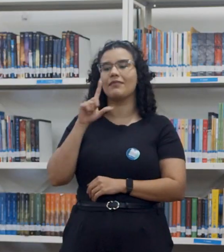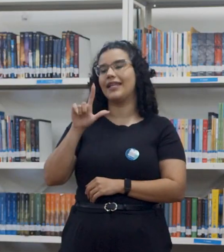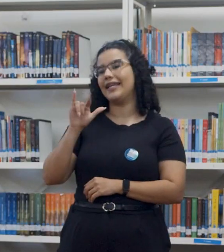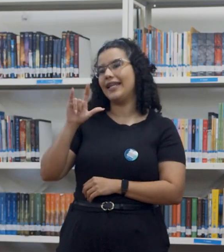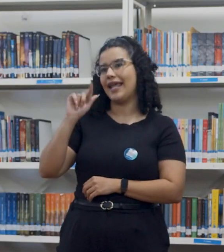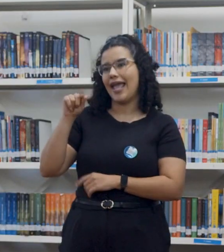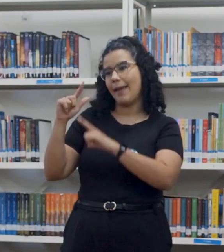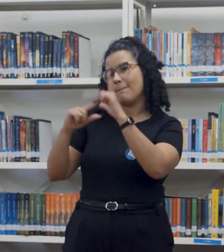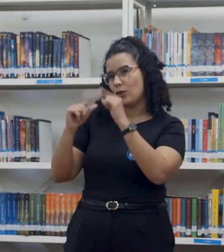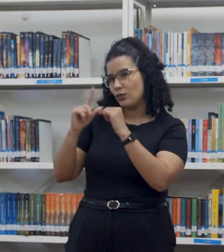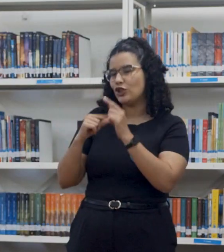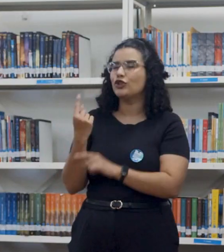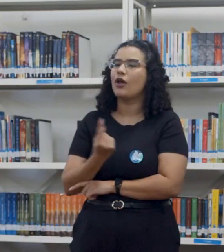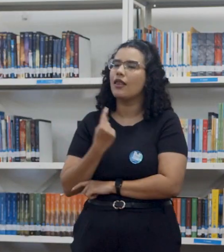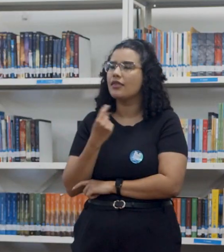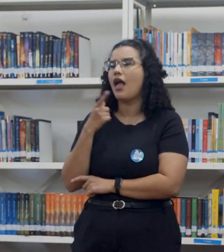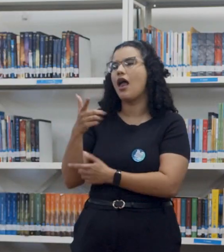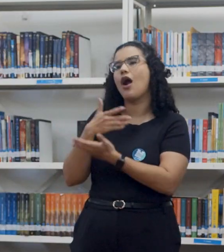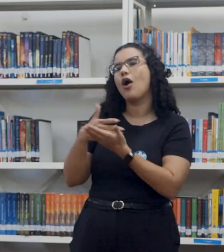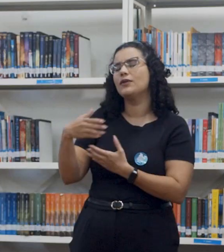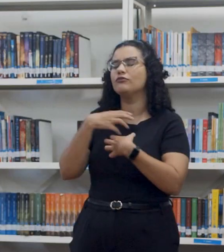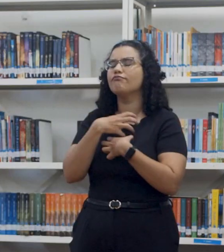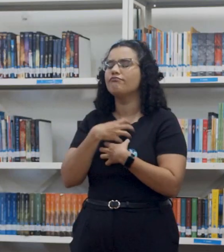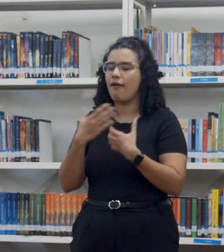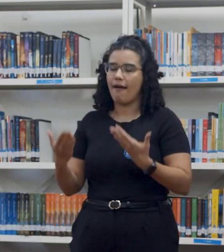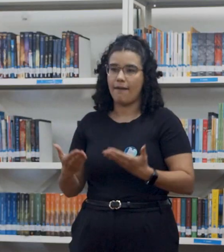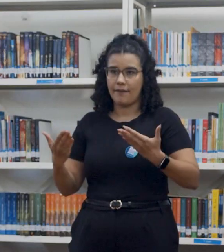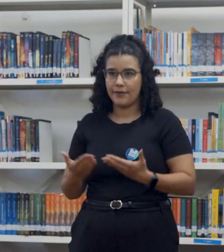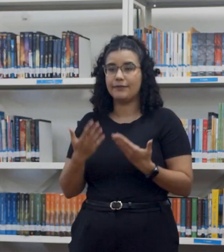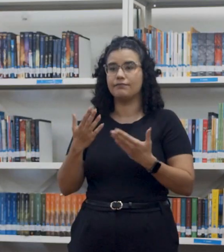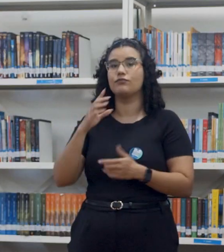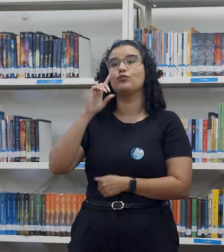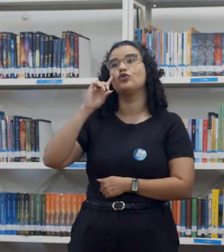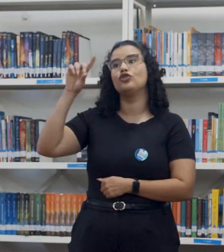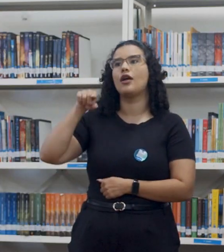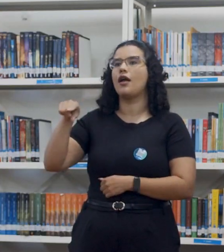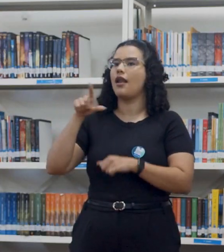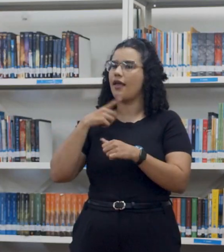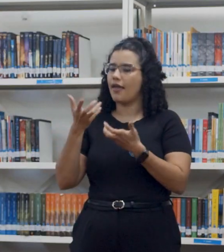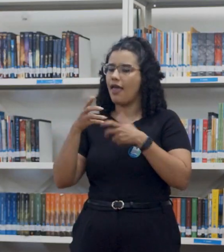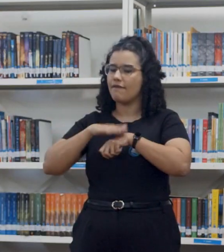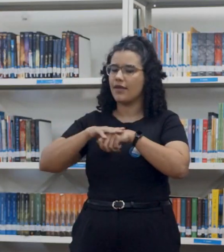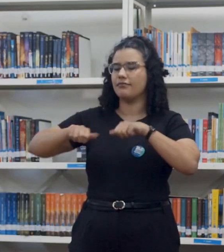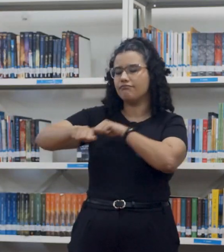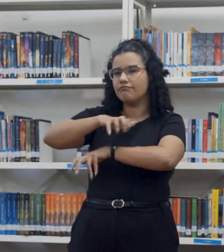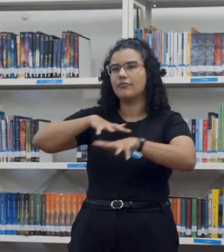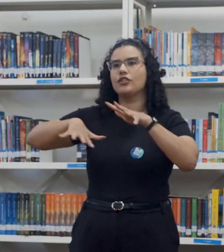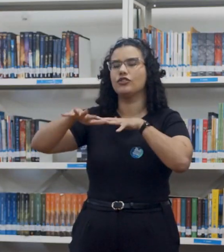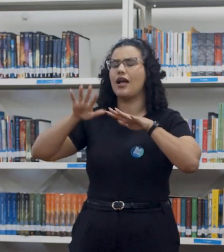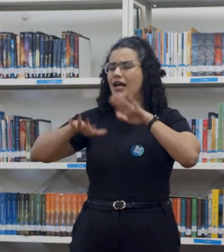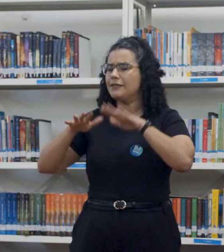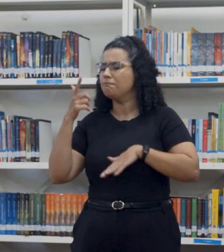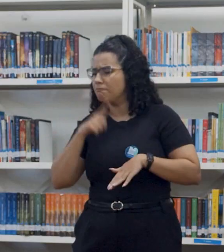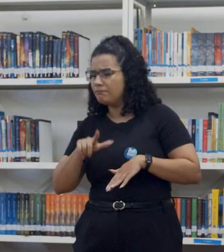bruxinha solitária. Ela está começando a viver só agora. Durante o dia, ela estuda magia e tenta praticar, às vezes sem sucesso,